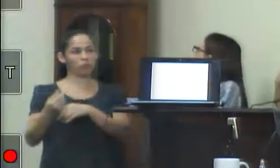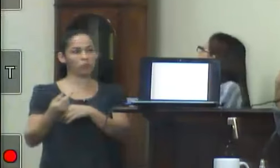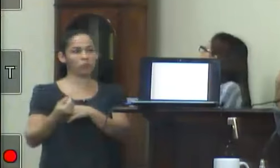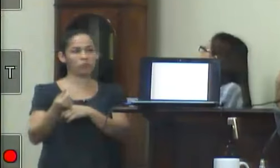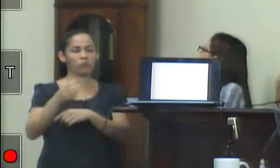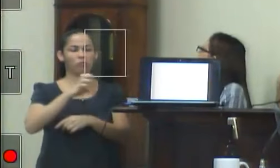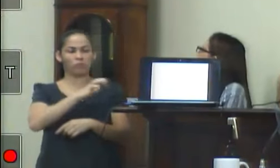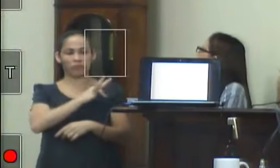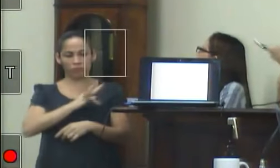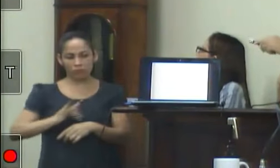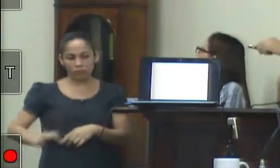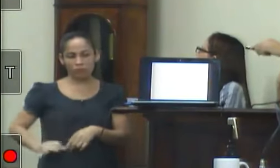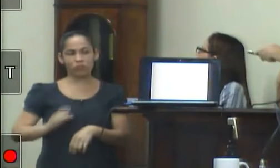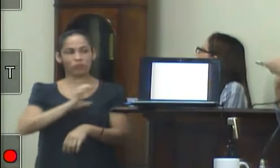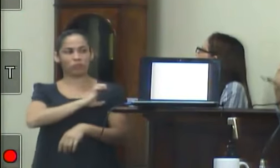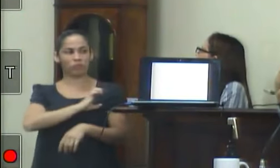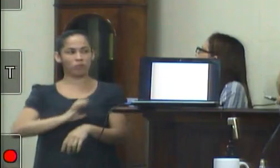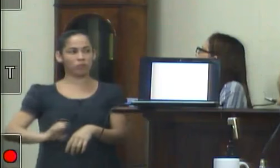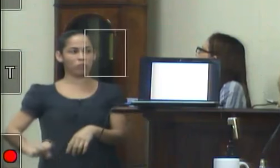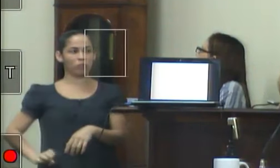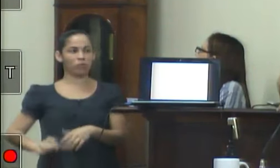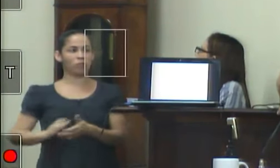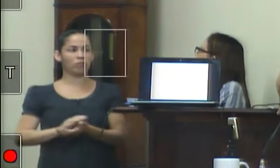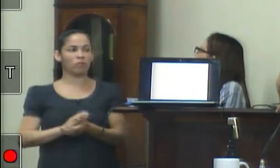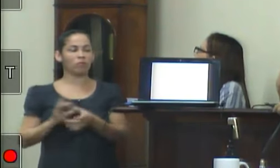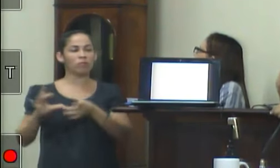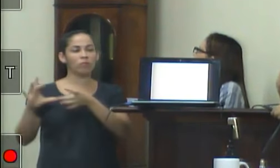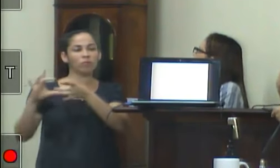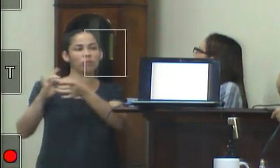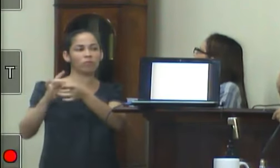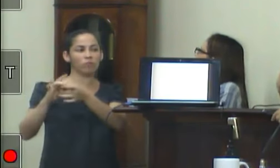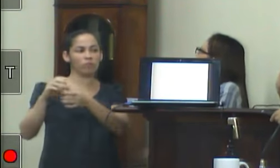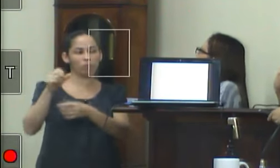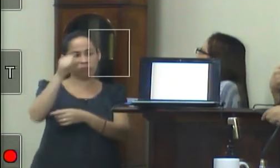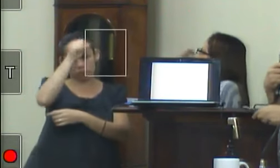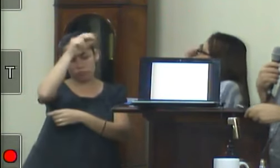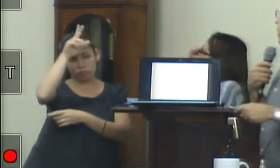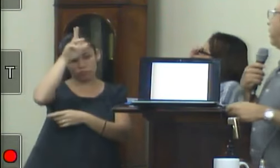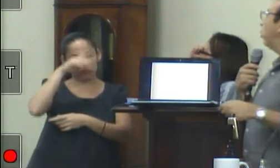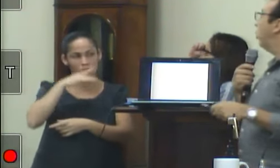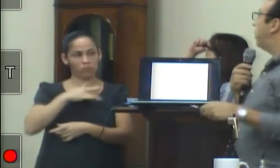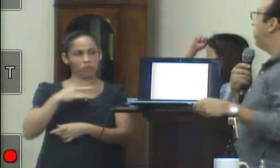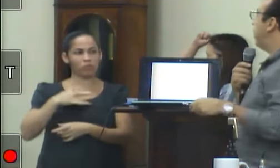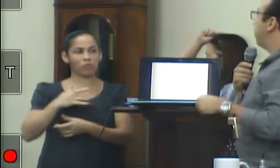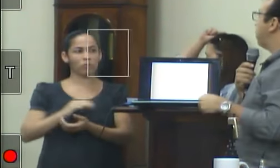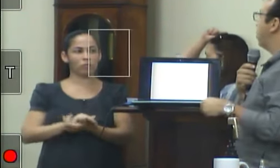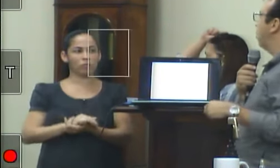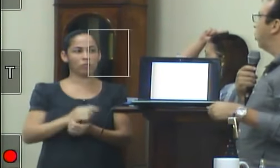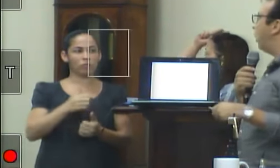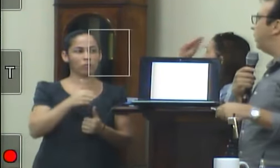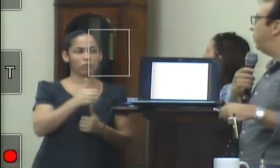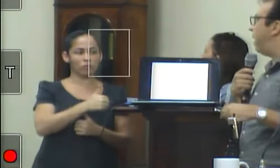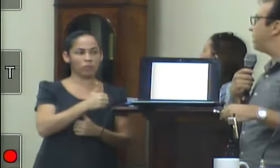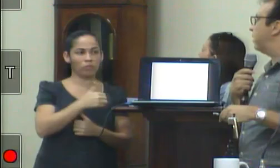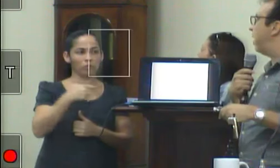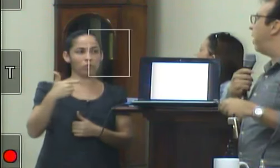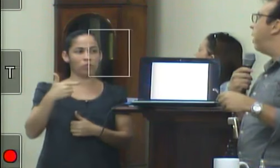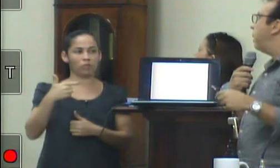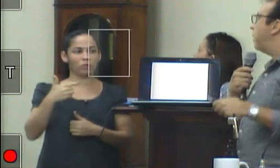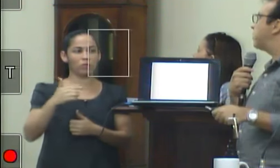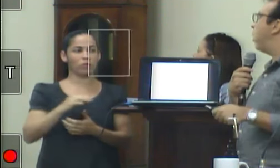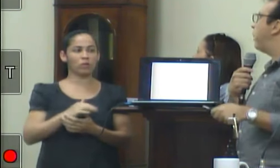federais e estaduais que são diretamente vinculados às receitas da saúde. Então, do primeiro para o segundo quadrimestre,